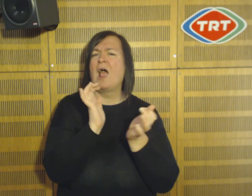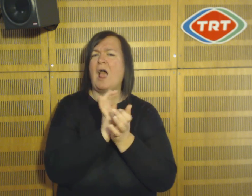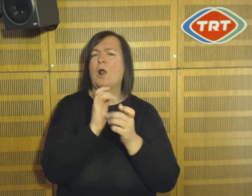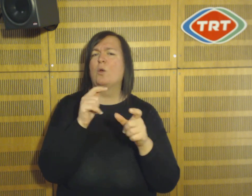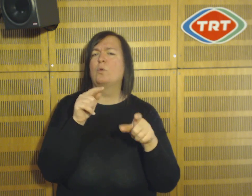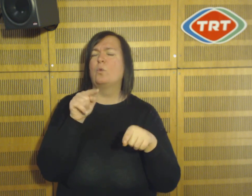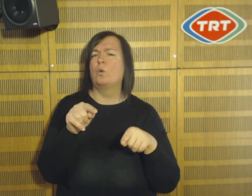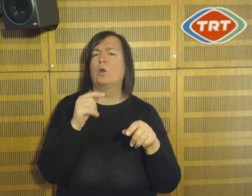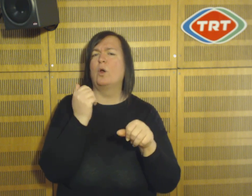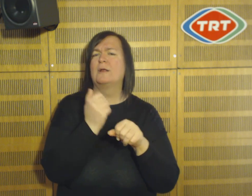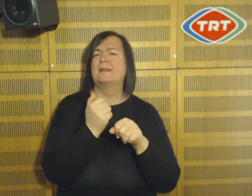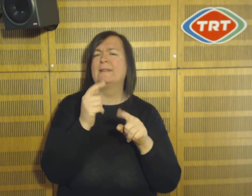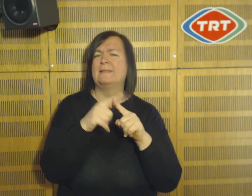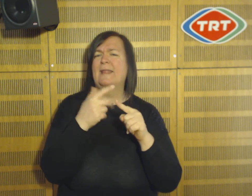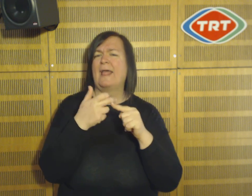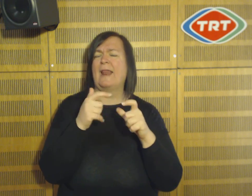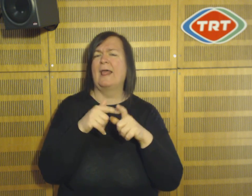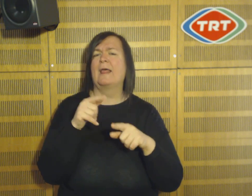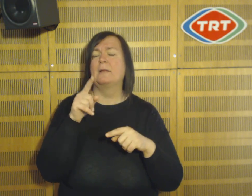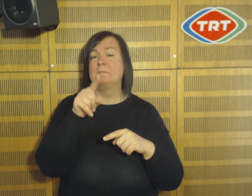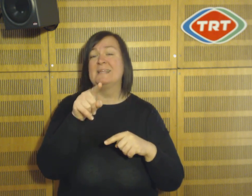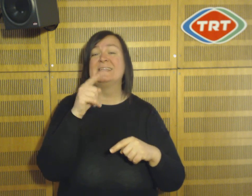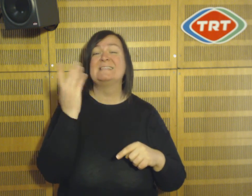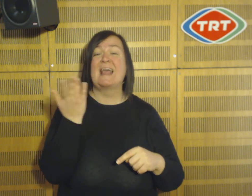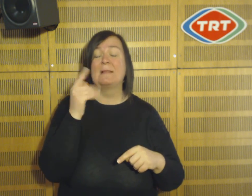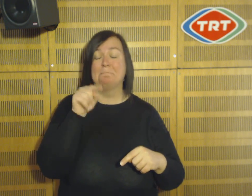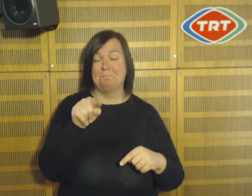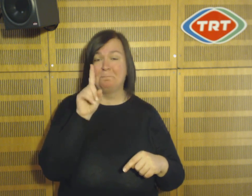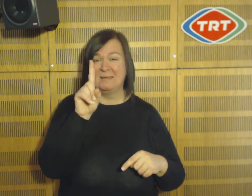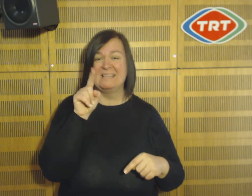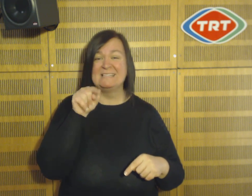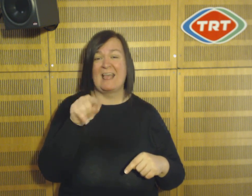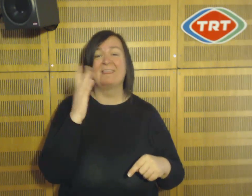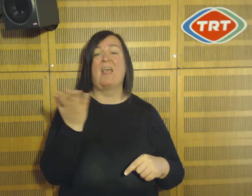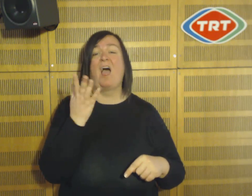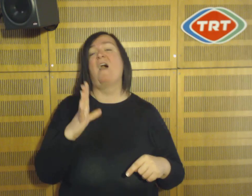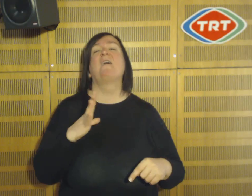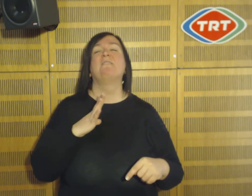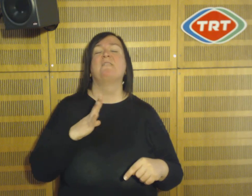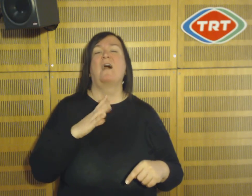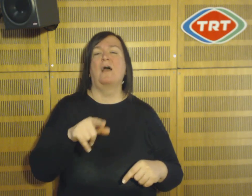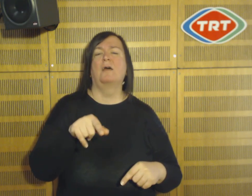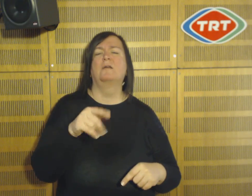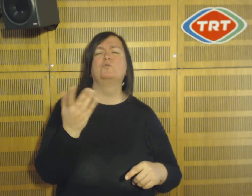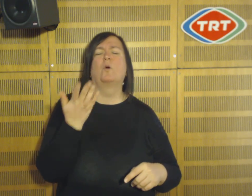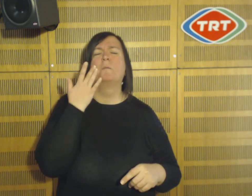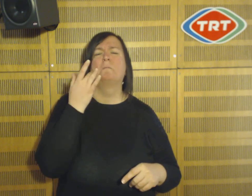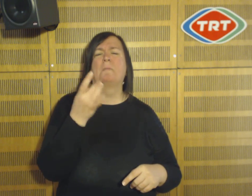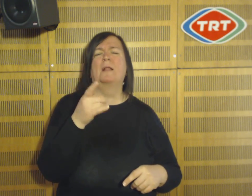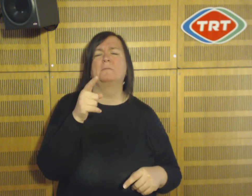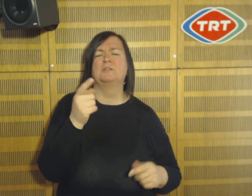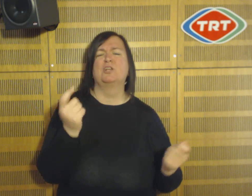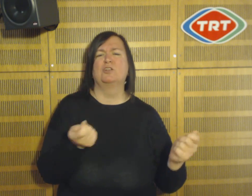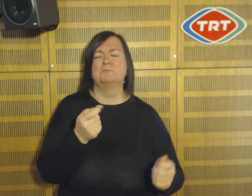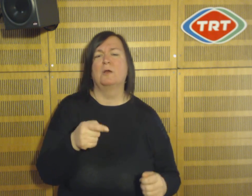adresine girecekler bir tane daha var zaten Yani isminden de aslında amacı çok belli bir çalışma bu orada